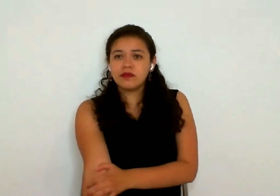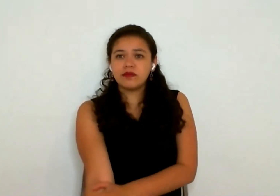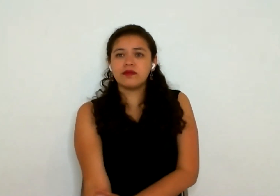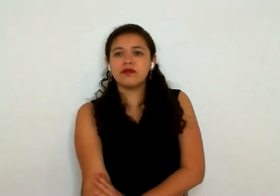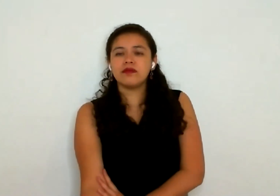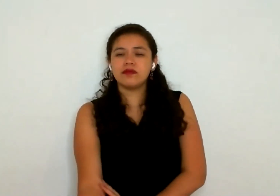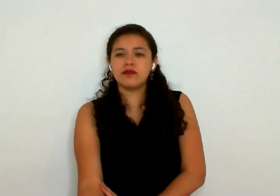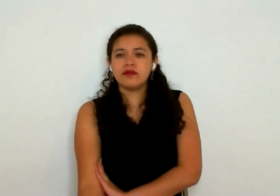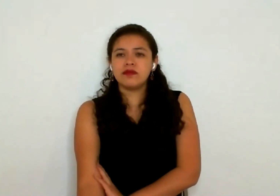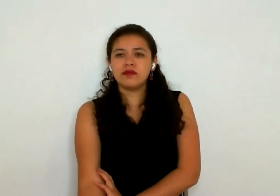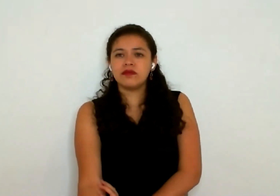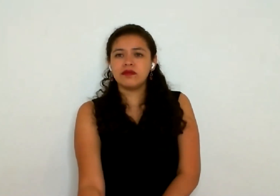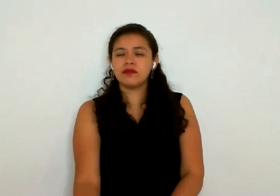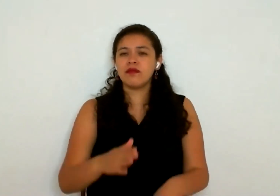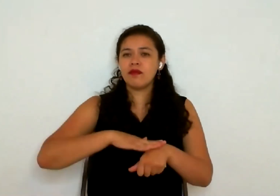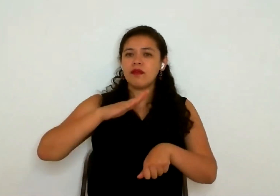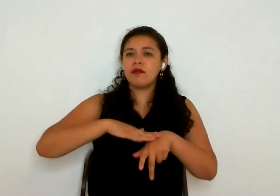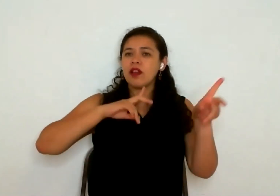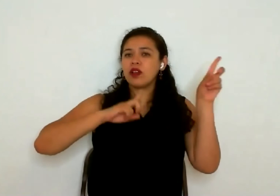más dudas amores